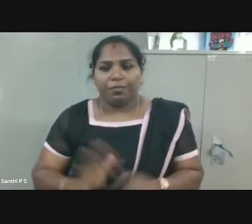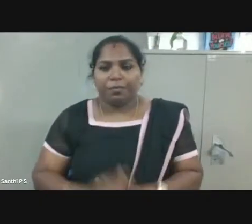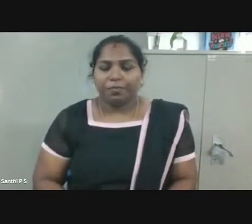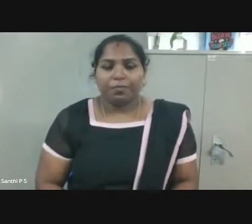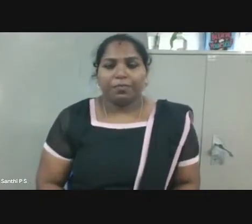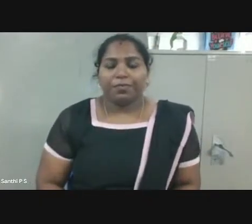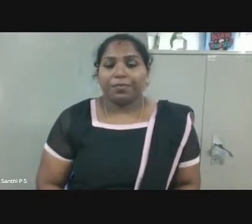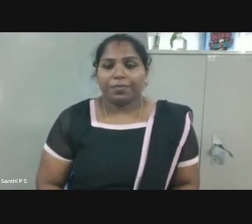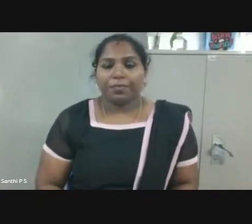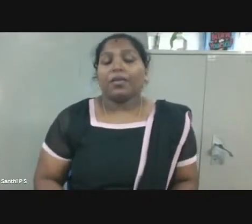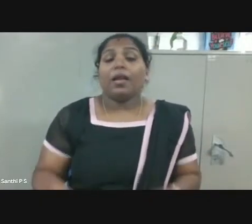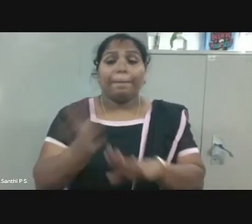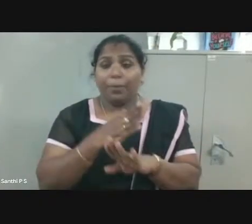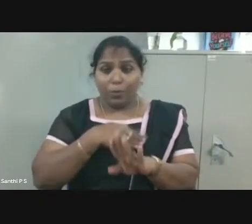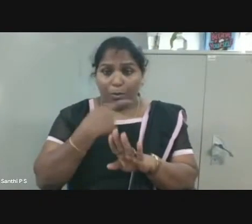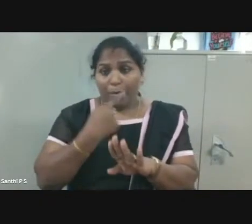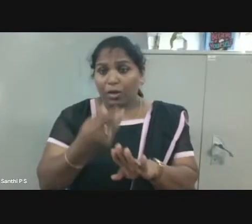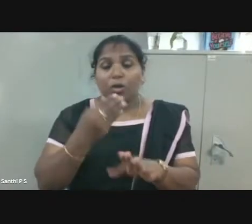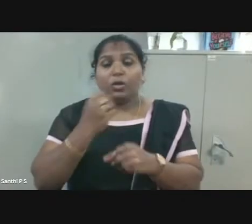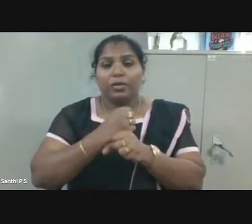നമ്മുടെ പറഞ്ഞല്ലോ ജീൻ തെറാപ്പി